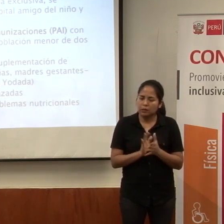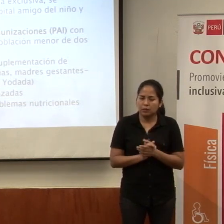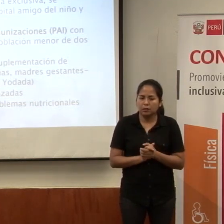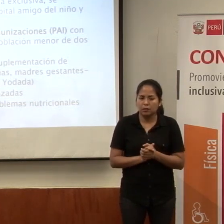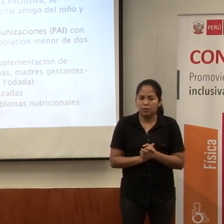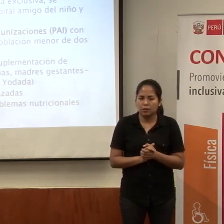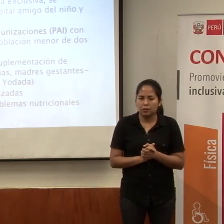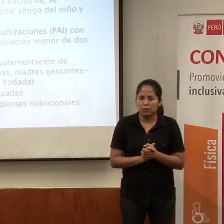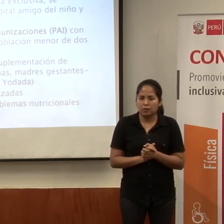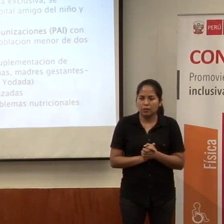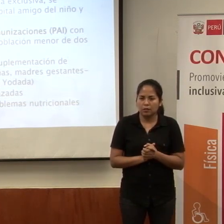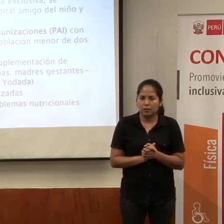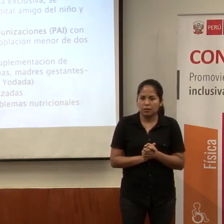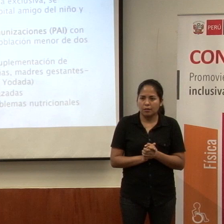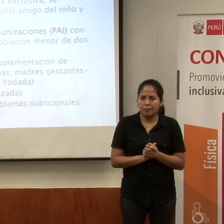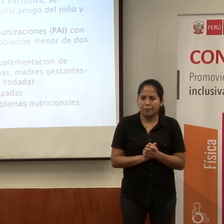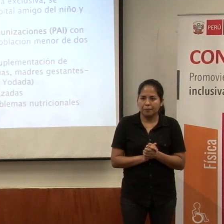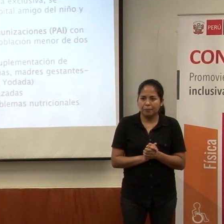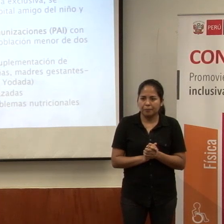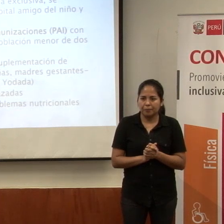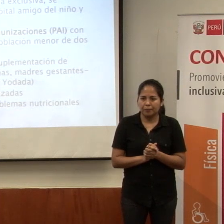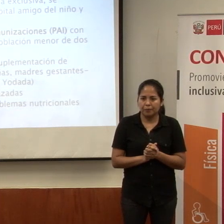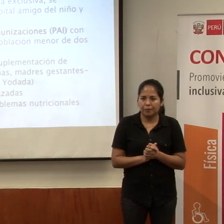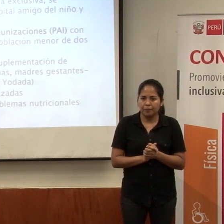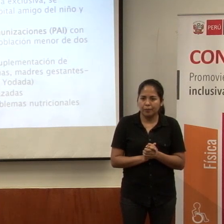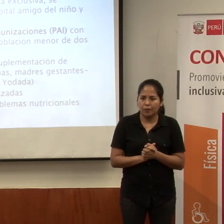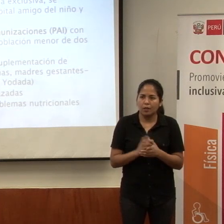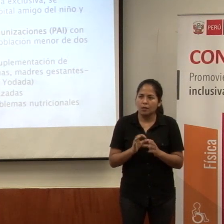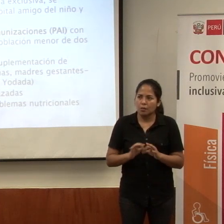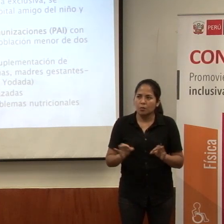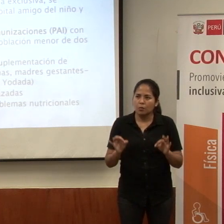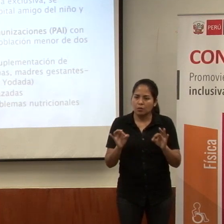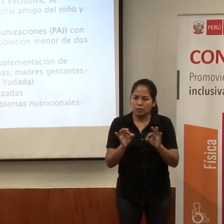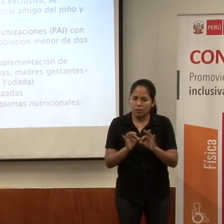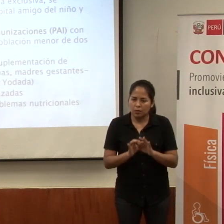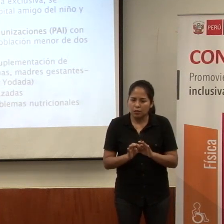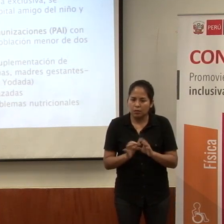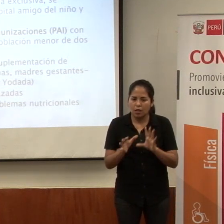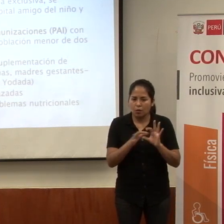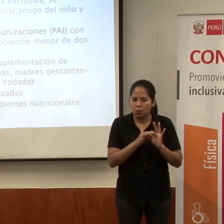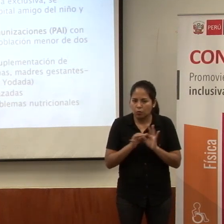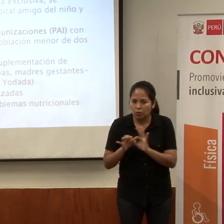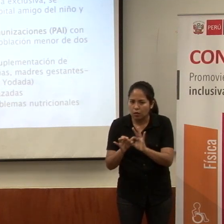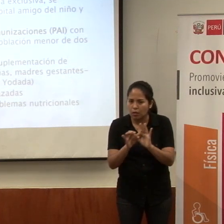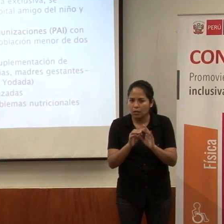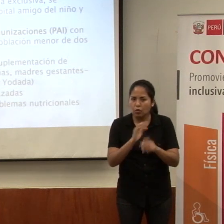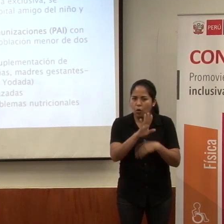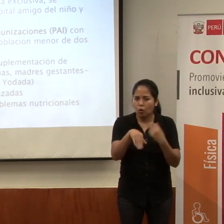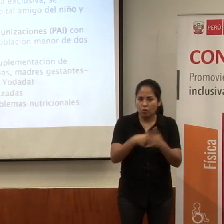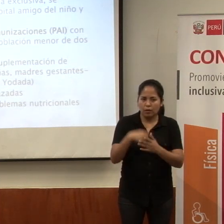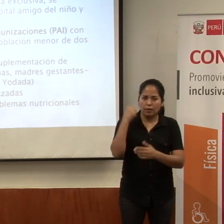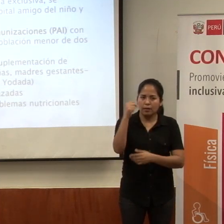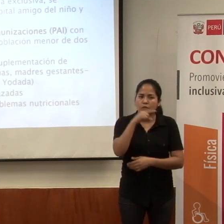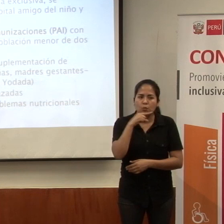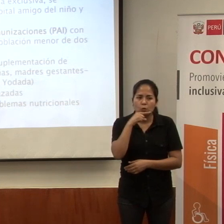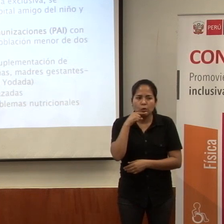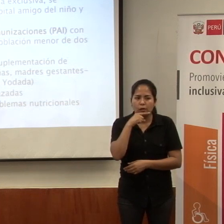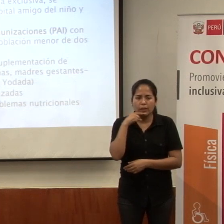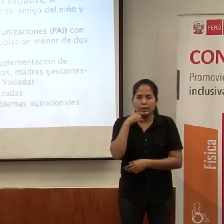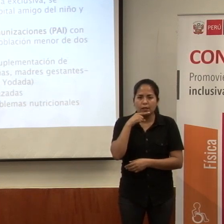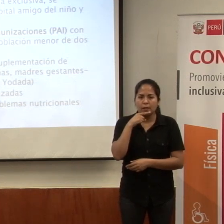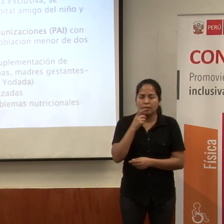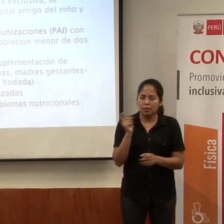prioridad. Y ahí tenemos que tener leyes sociales, laborales, porque con todo derecho la mujer cada día tiene que estar más en el mundo